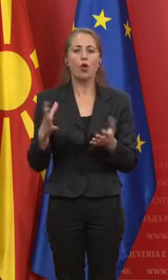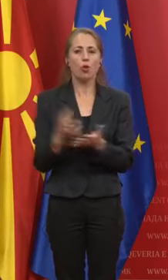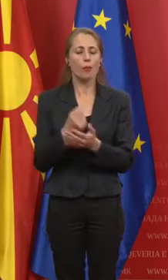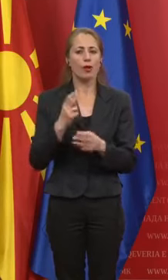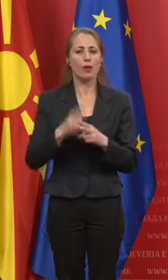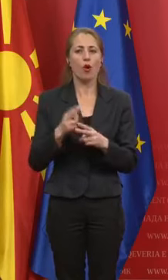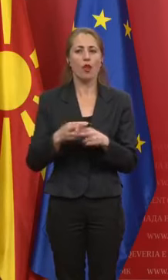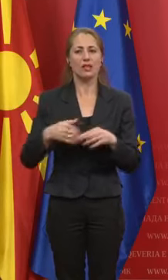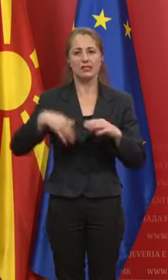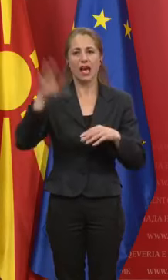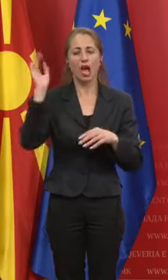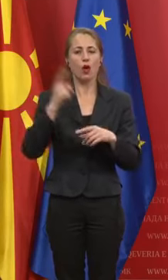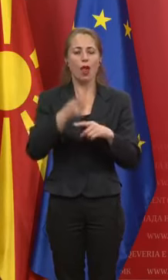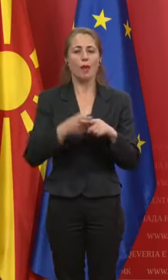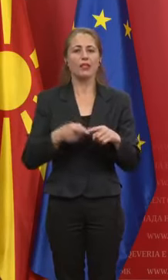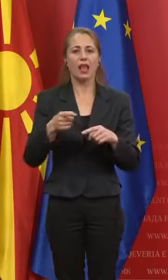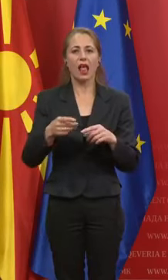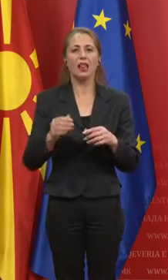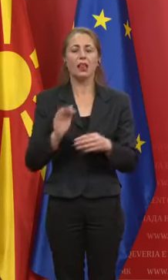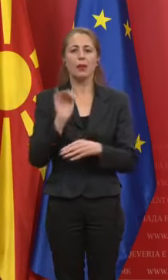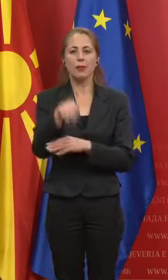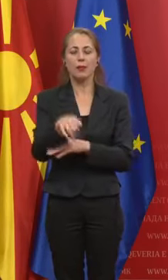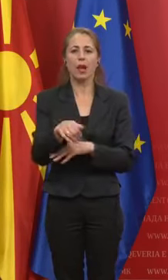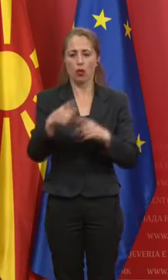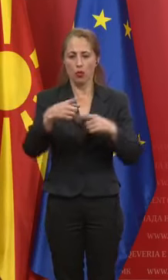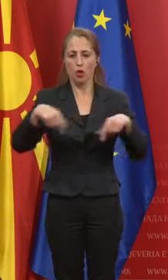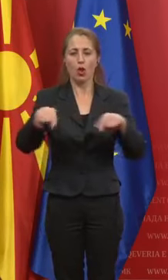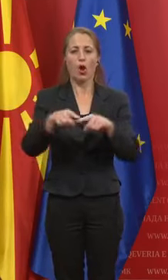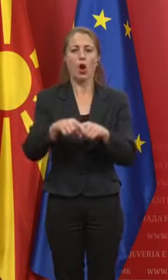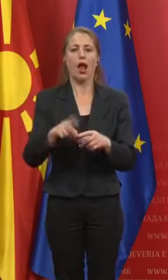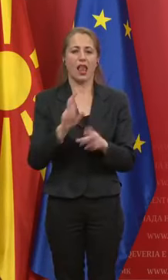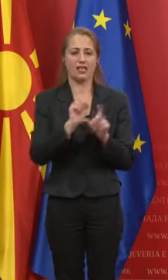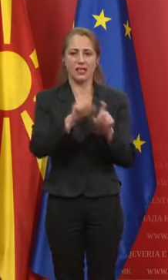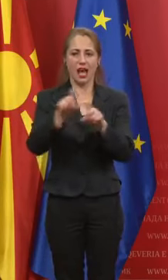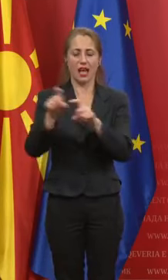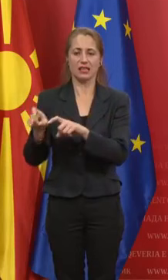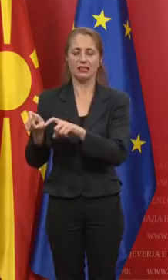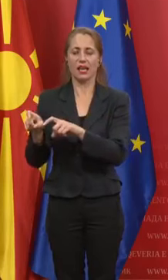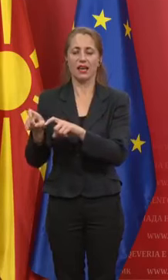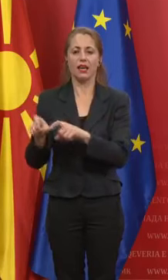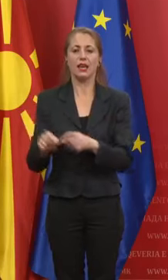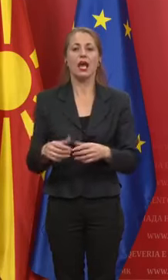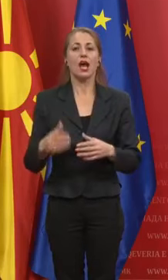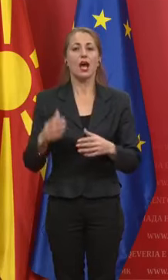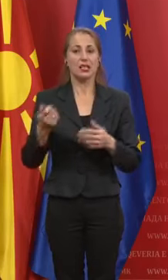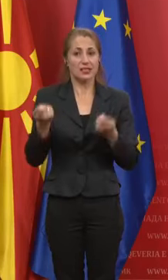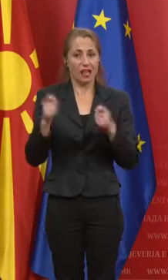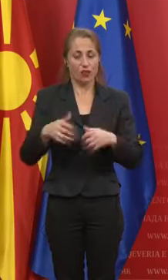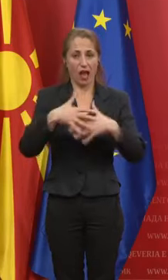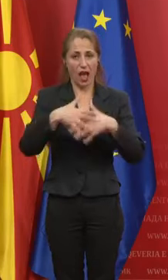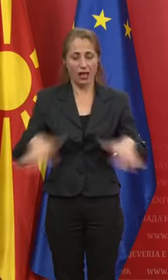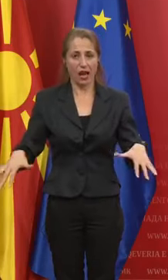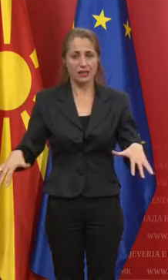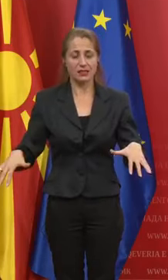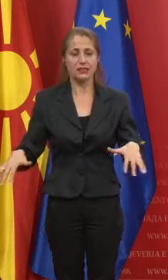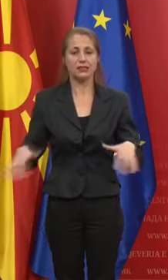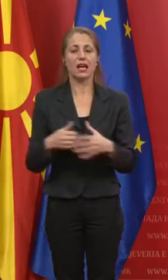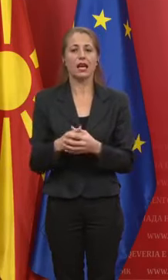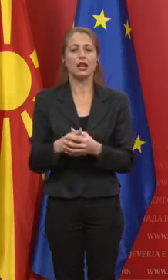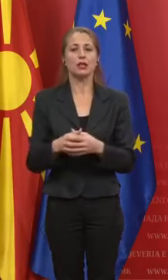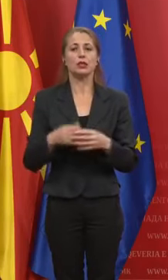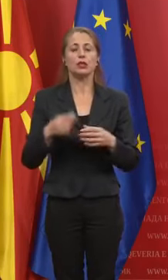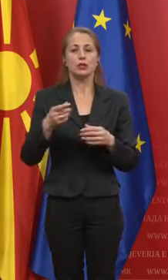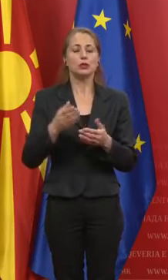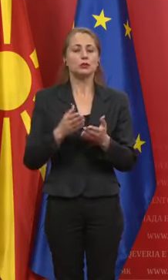од диагностицираните се преку локален пренос на инфекцијата, по затворањето на границите, спорадични